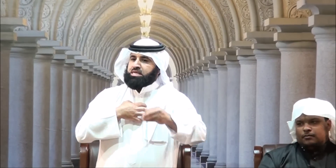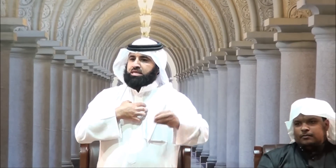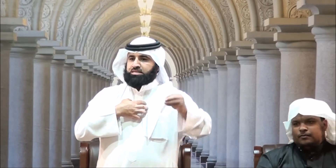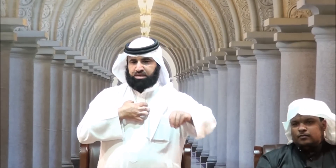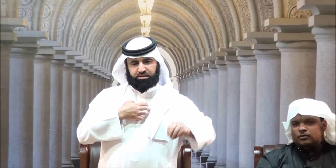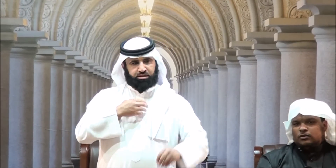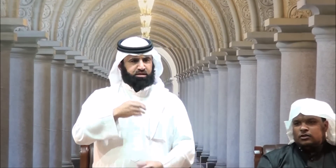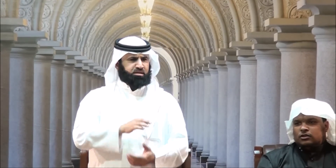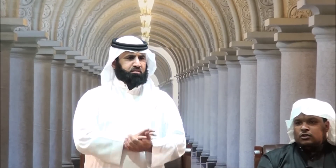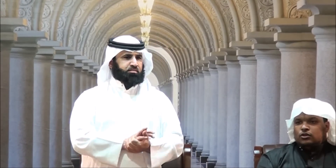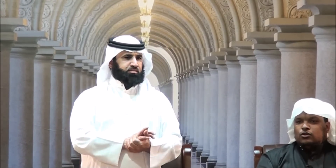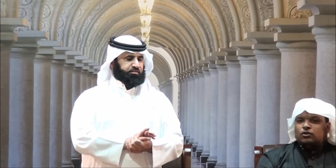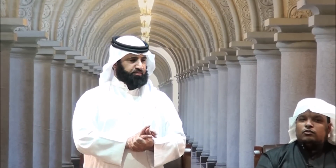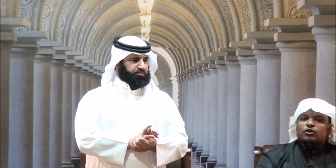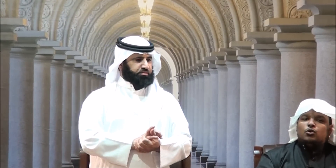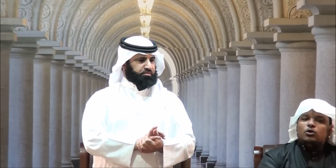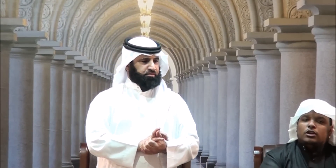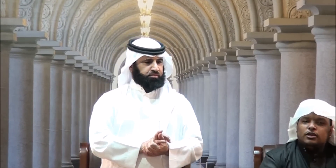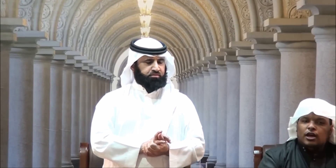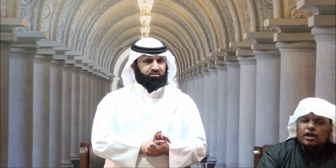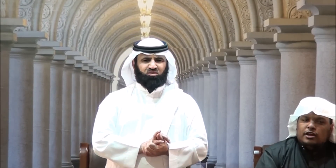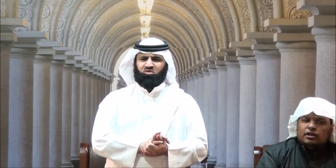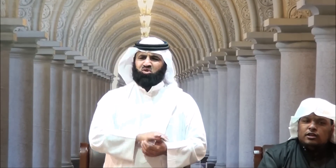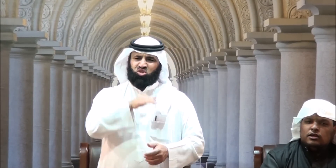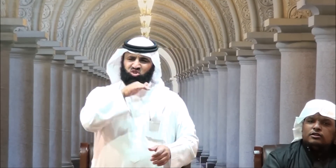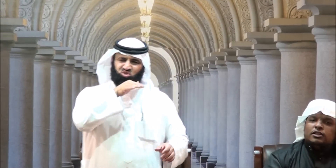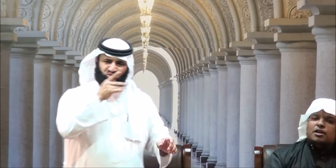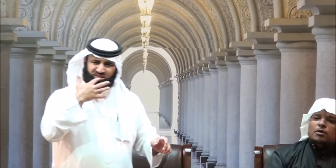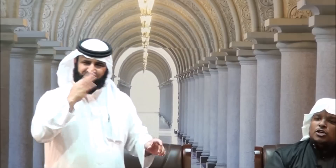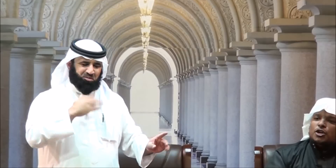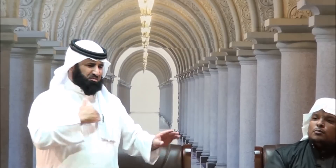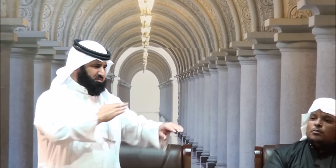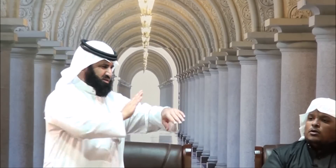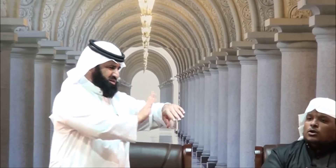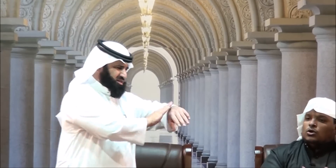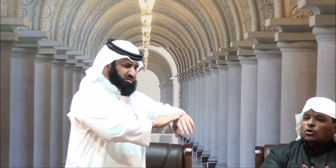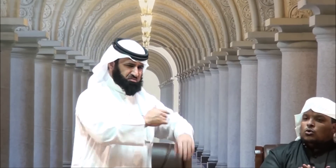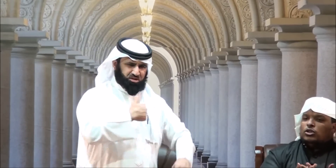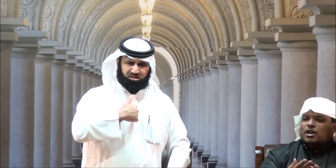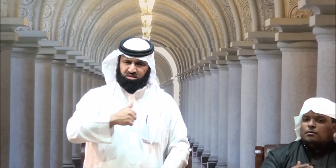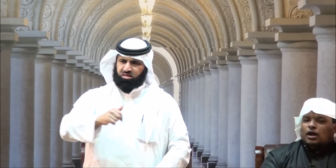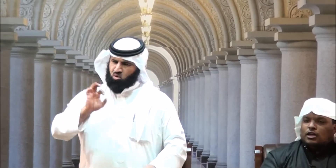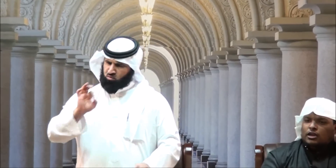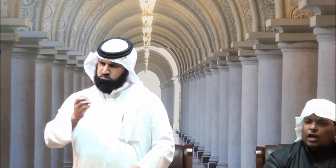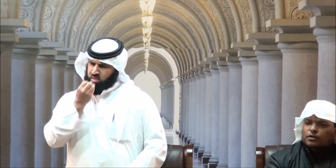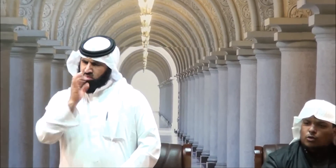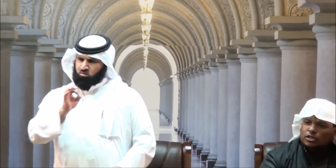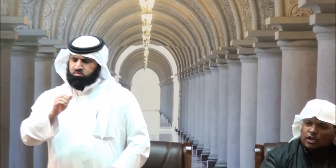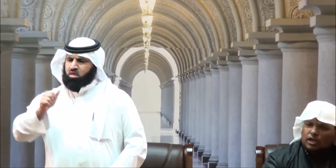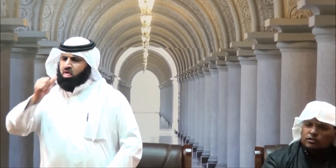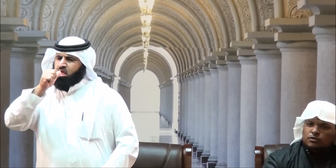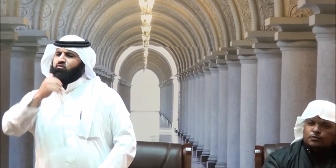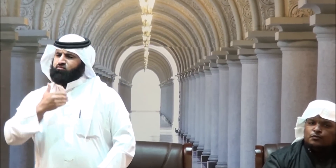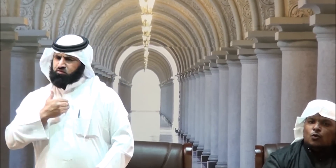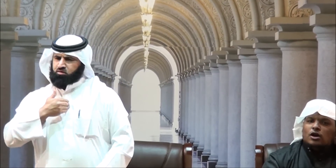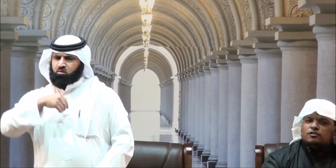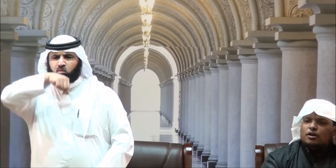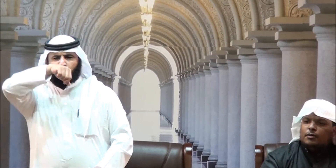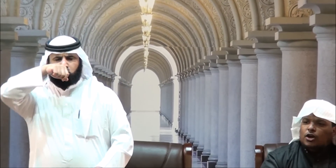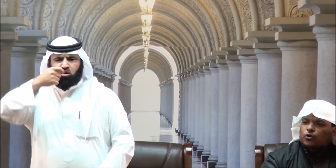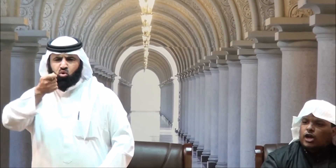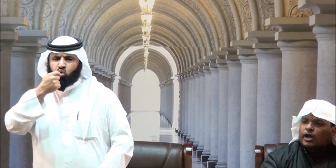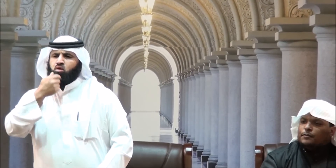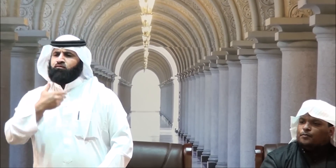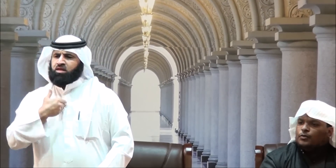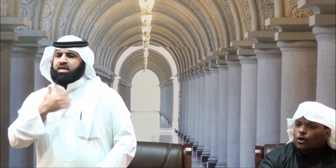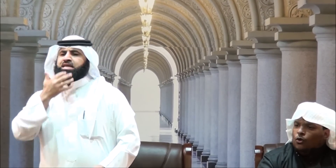اي نعم في يقول لي انا دائم اشرب ودائم اكل هذه المخدرات واسهر